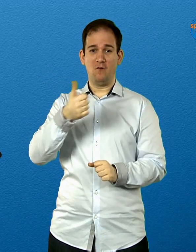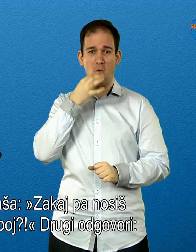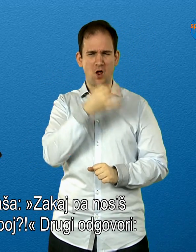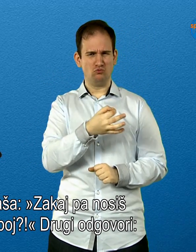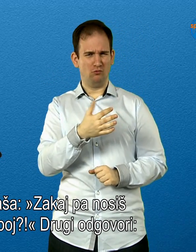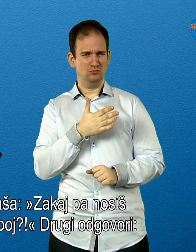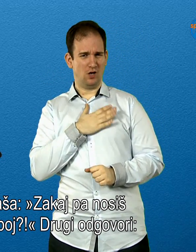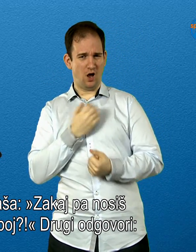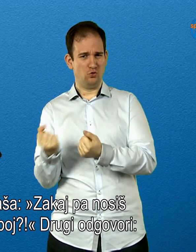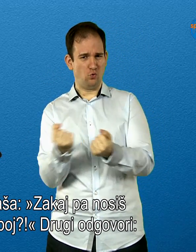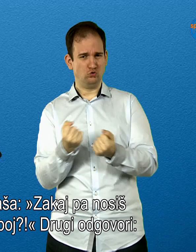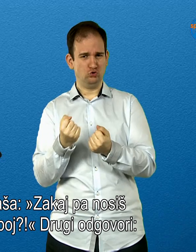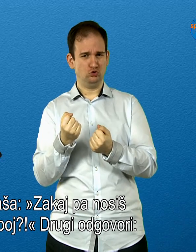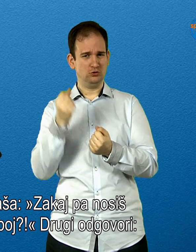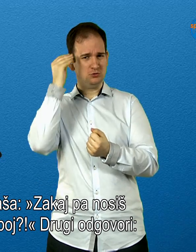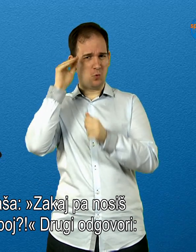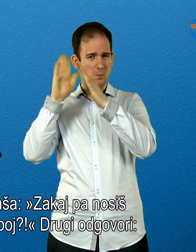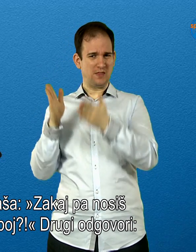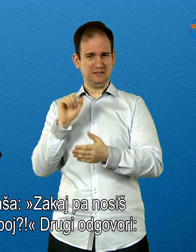Prvi ga vpraša: Zakaj pa nosiš spomenik s seboj?